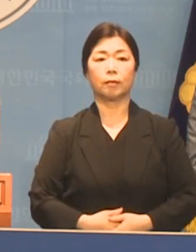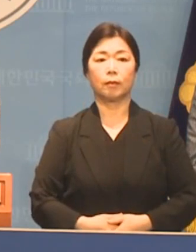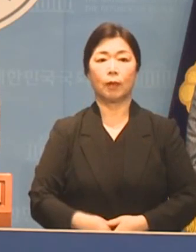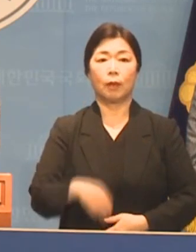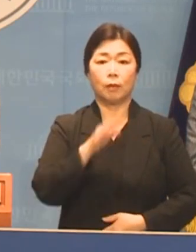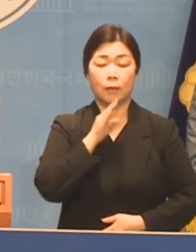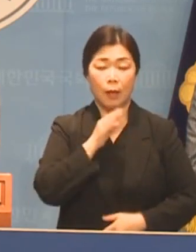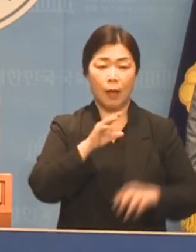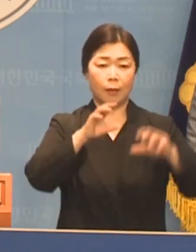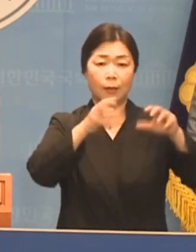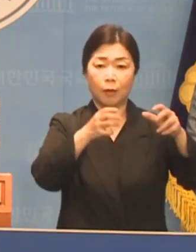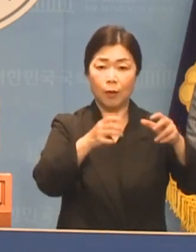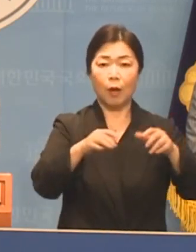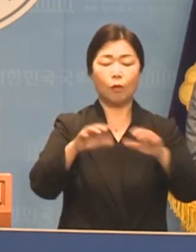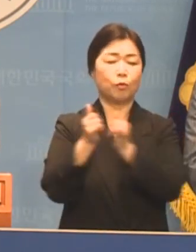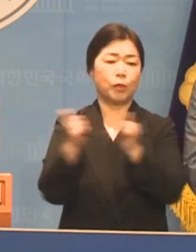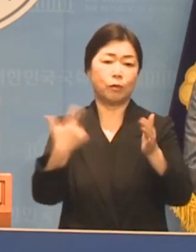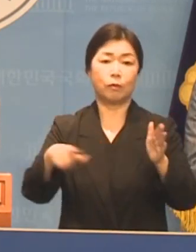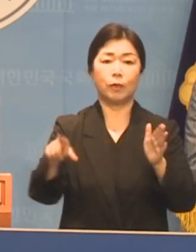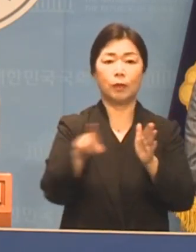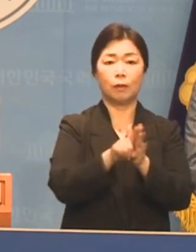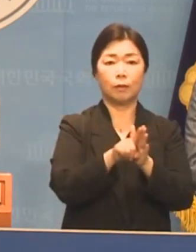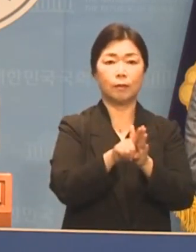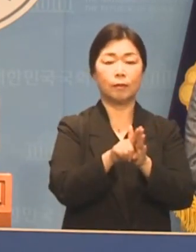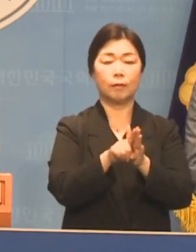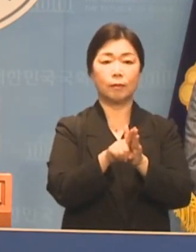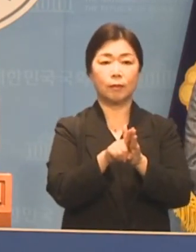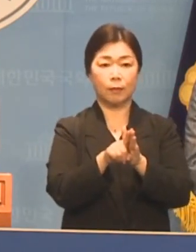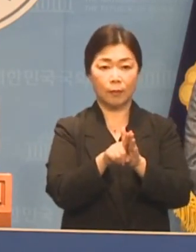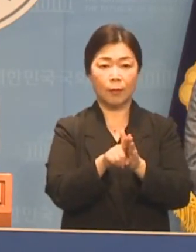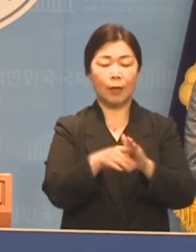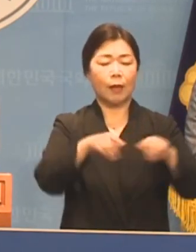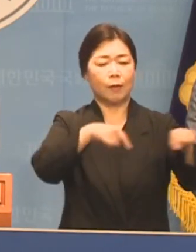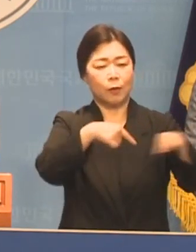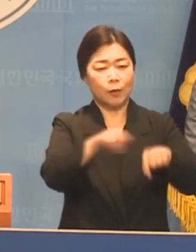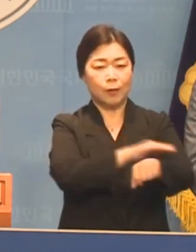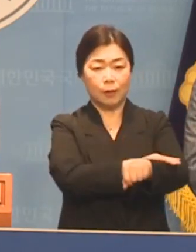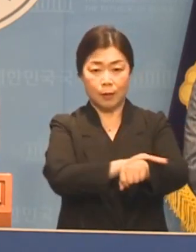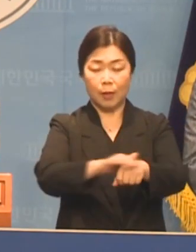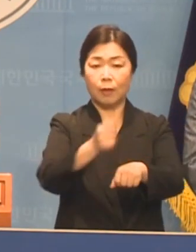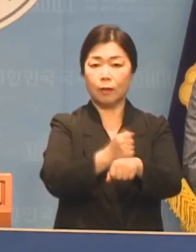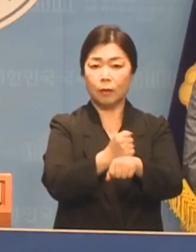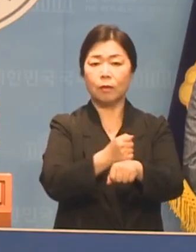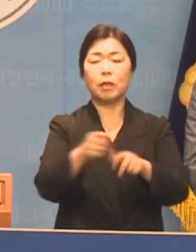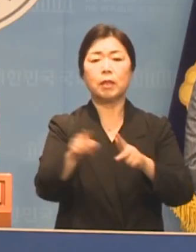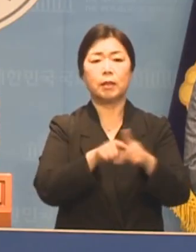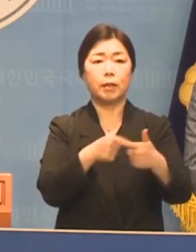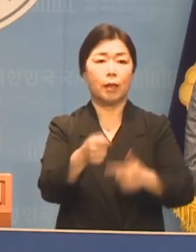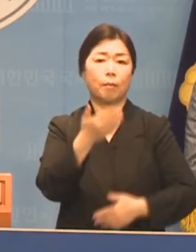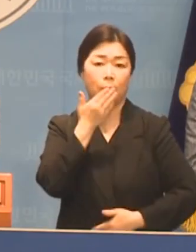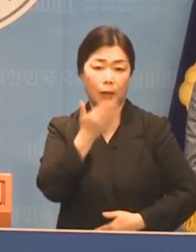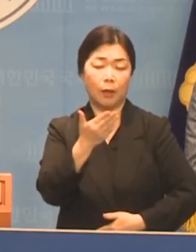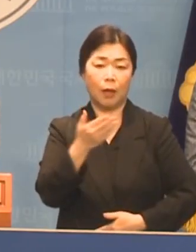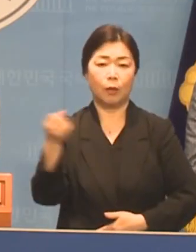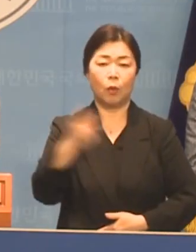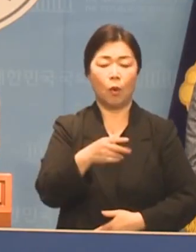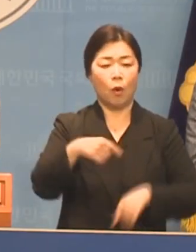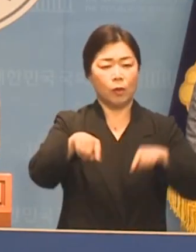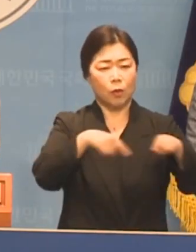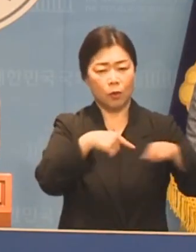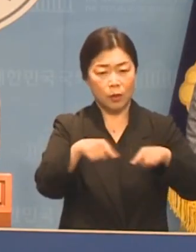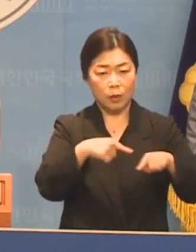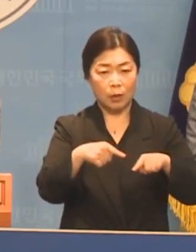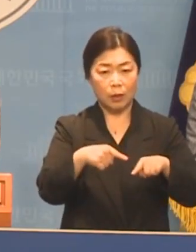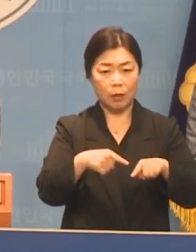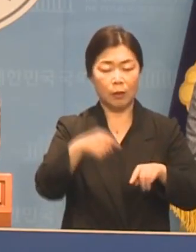정말로 나라와 국민을 위해서 정치를 제대로 이해할 줄 알고 정치를 통해서